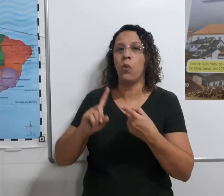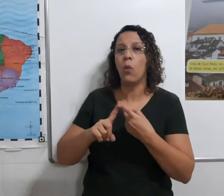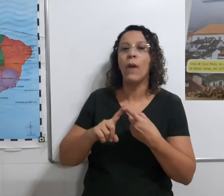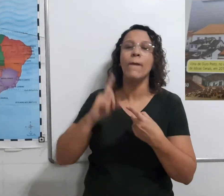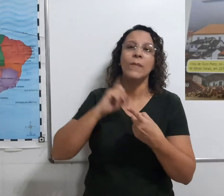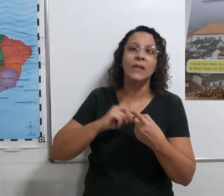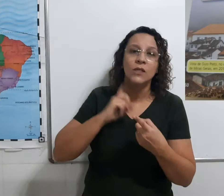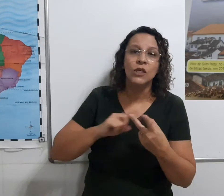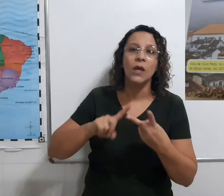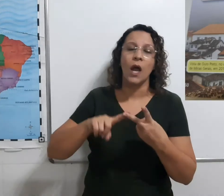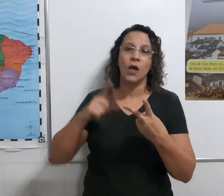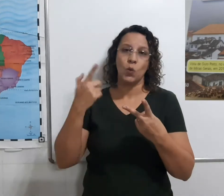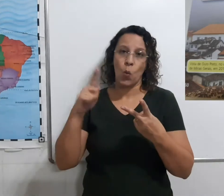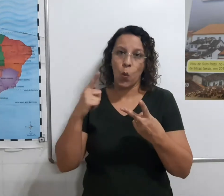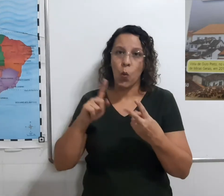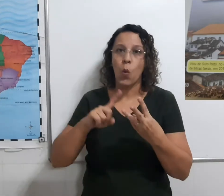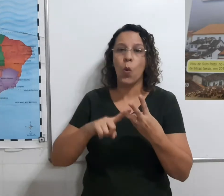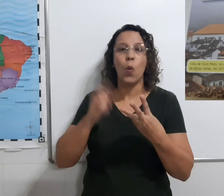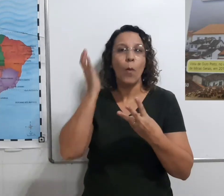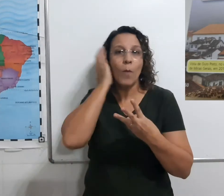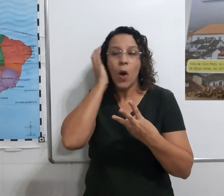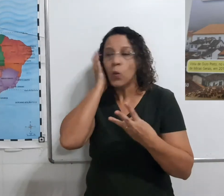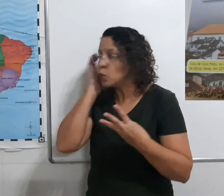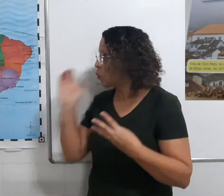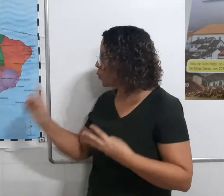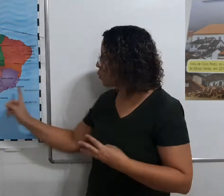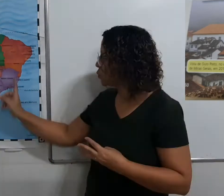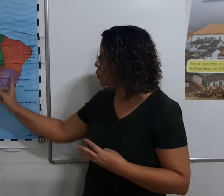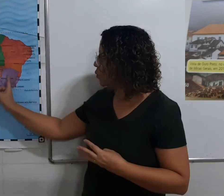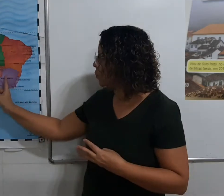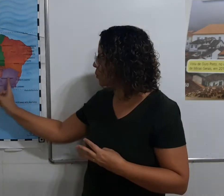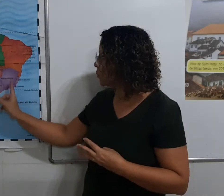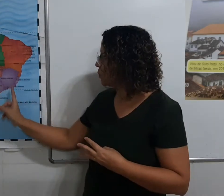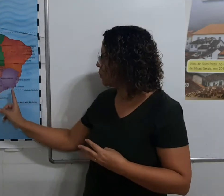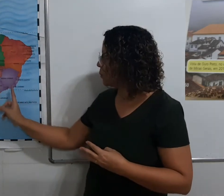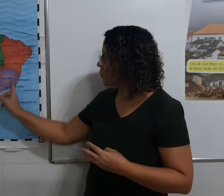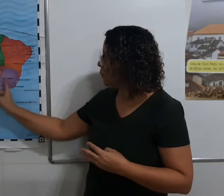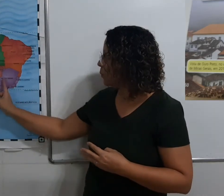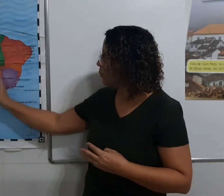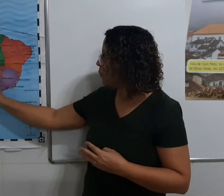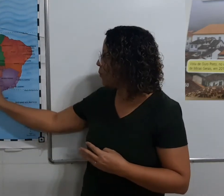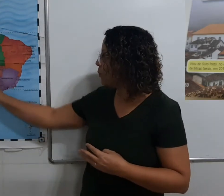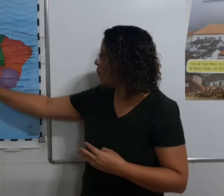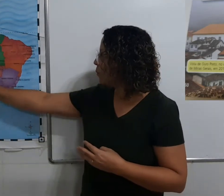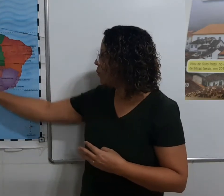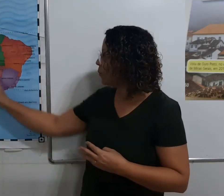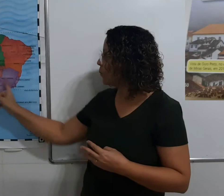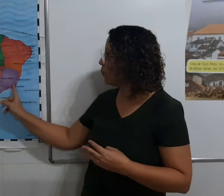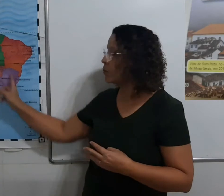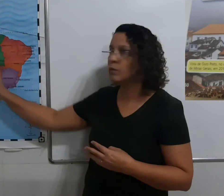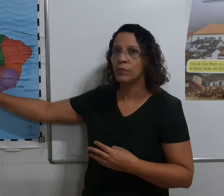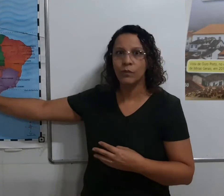Goiás e Mato Grosso atraiu pessoas para as áreas